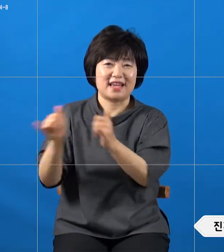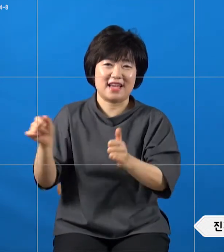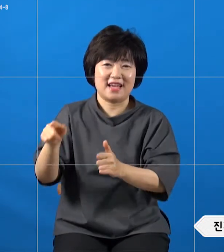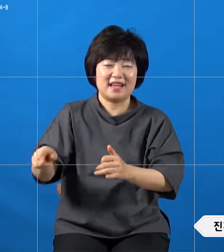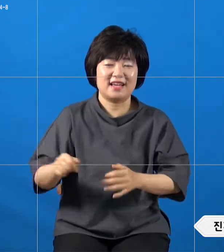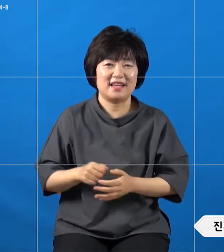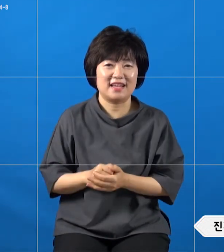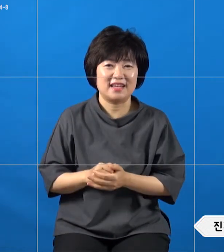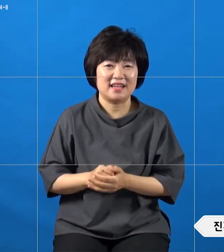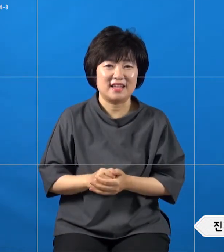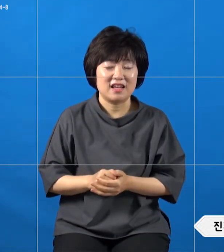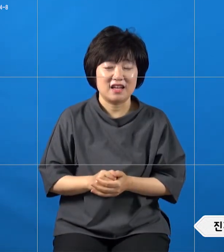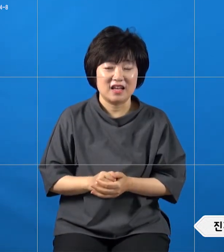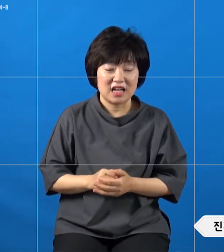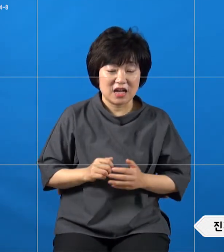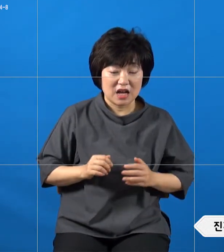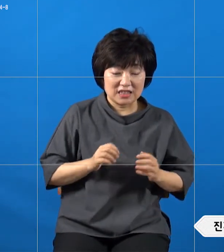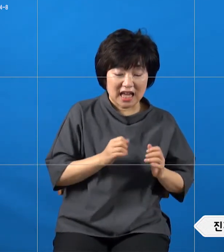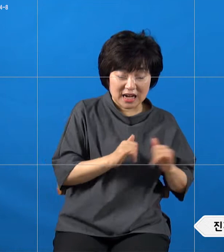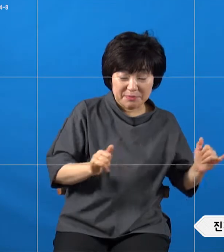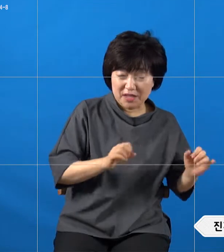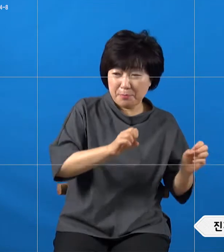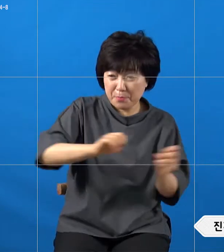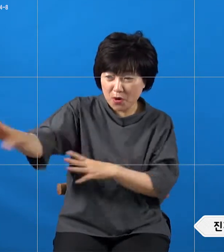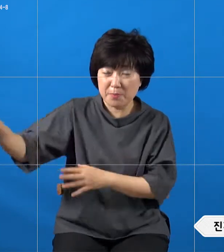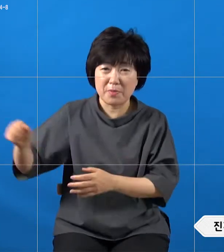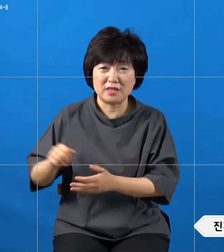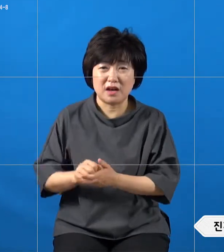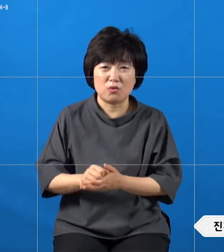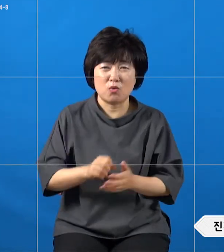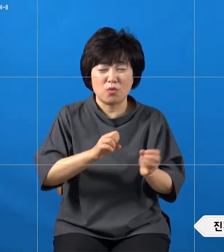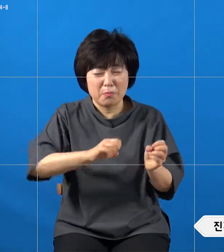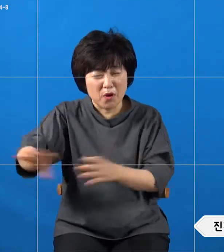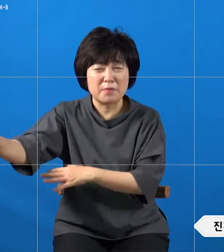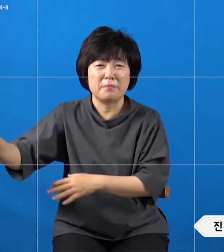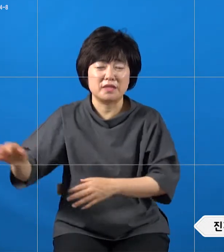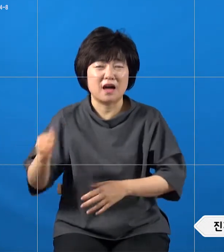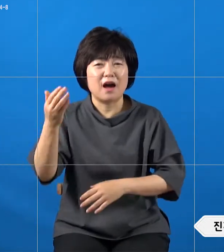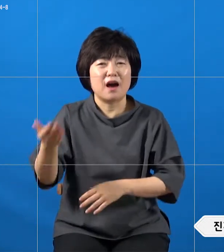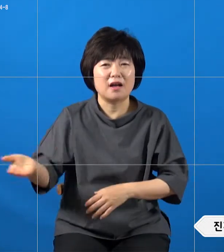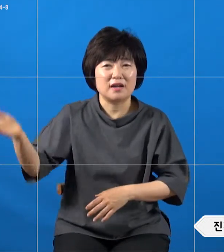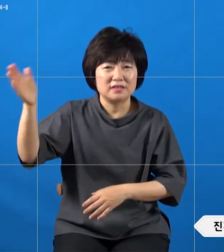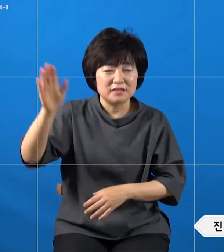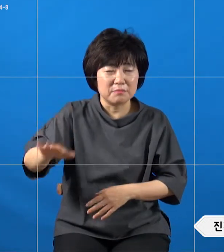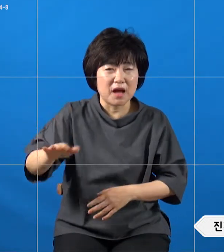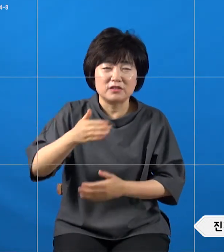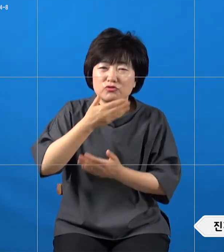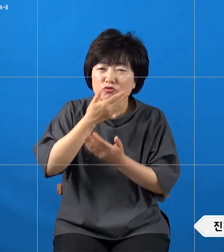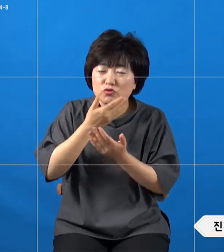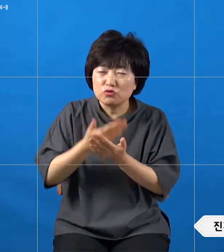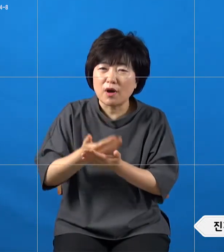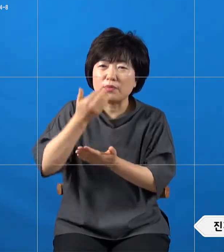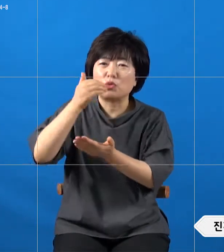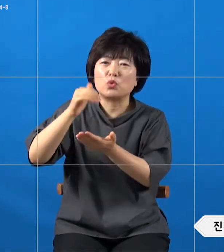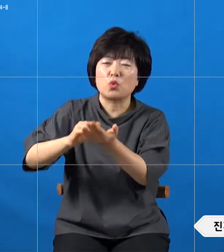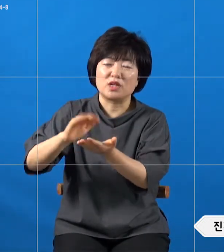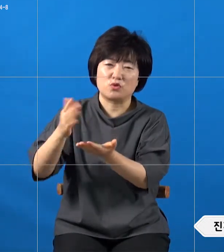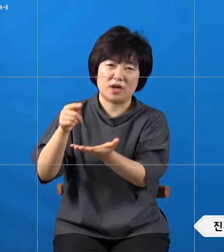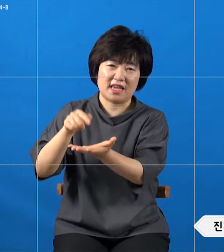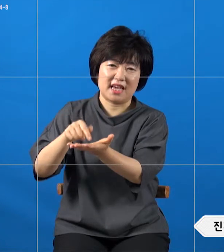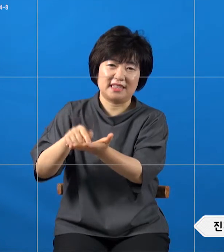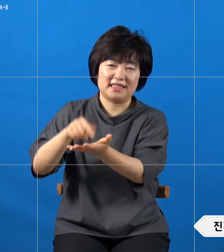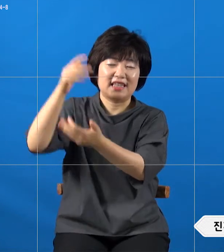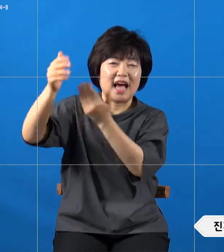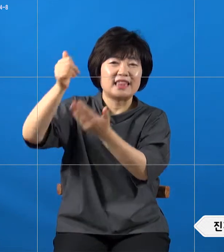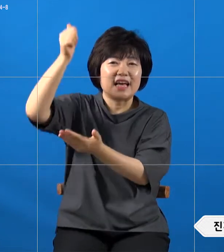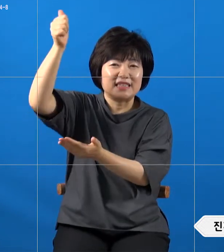받았다고 말합니다. 버림받았고 내어 던져졌습니다. 그러나 모퉁이 돌이 되게 하신